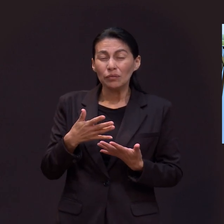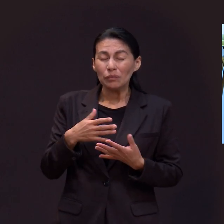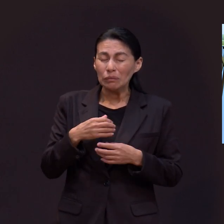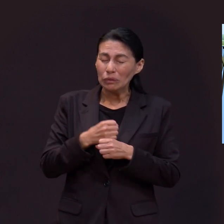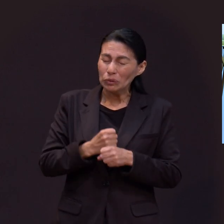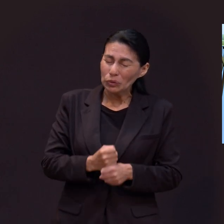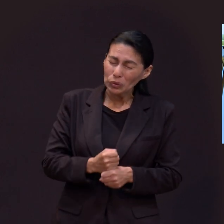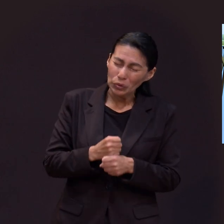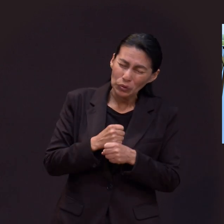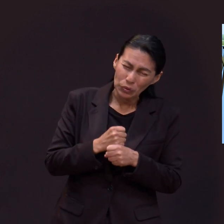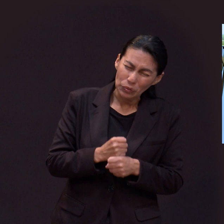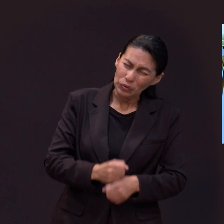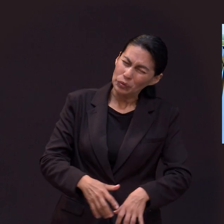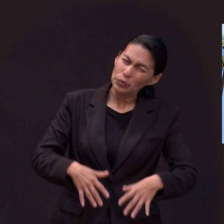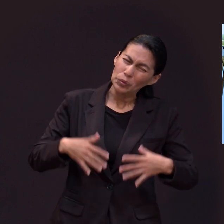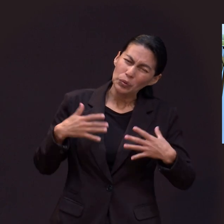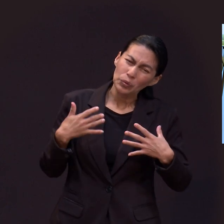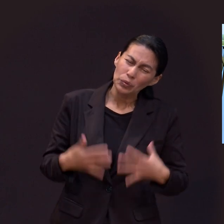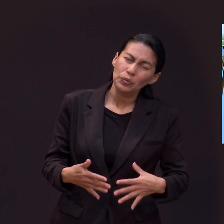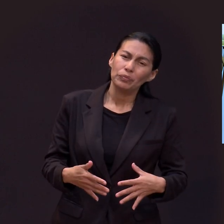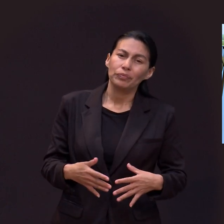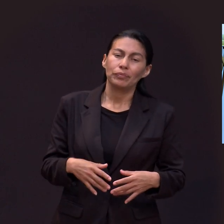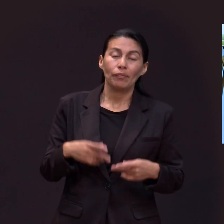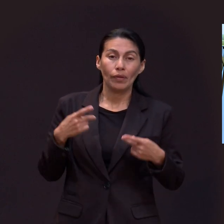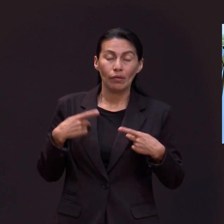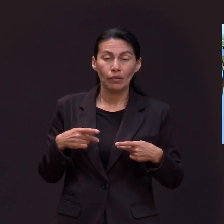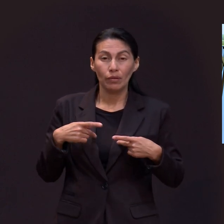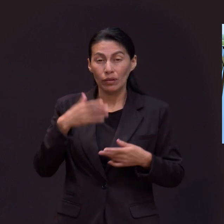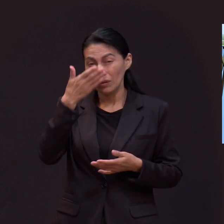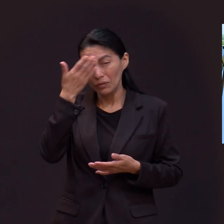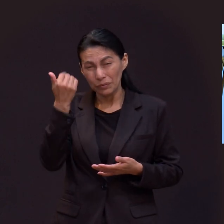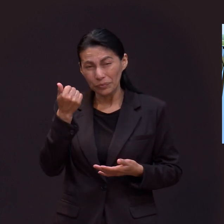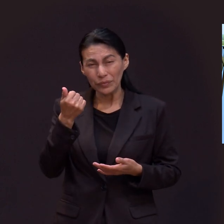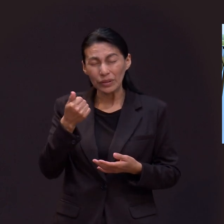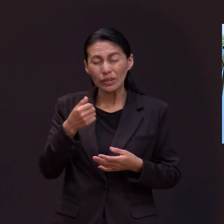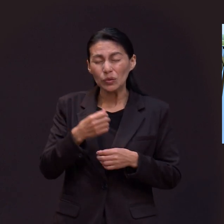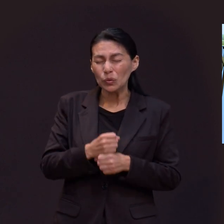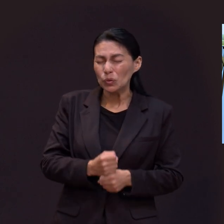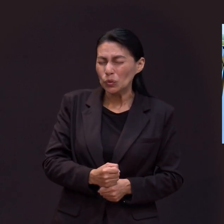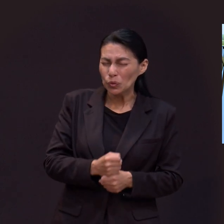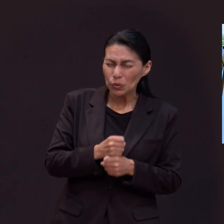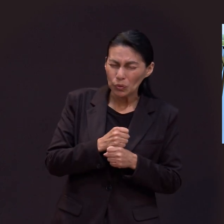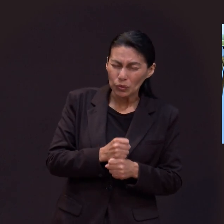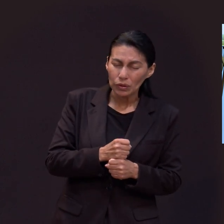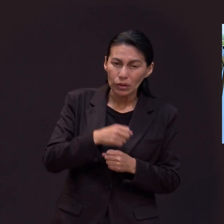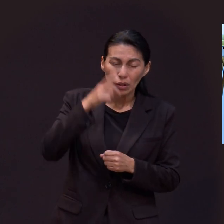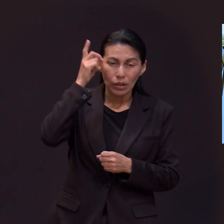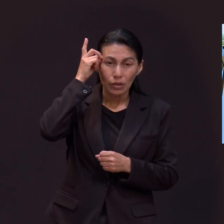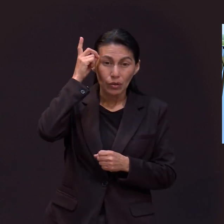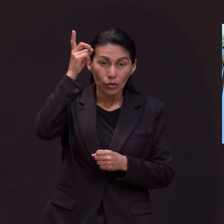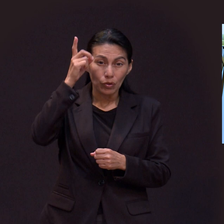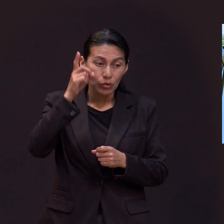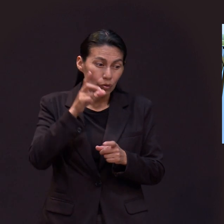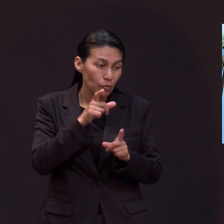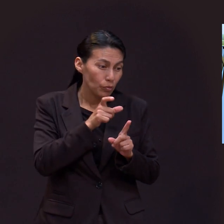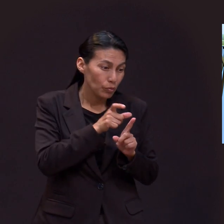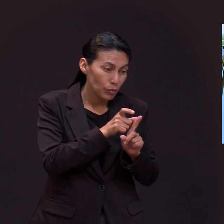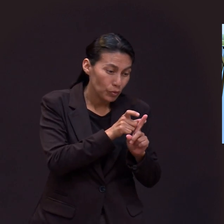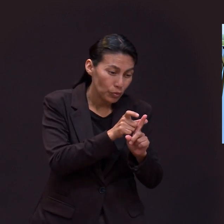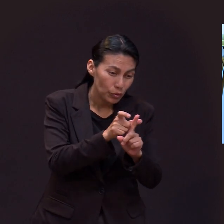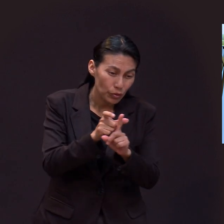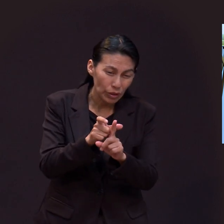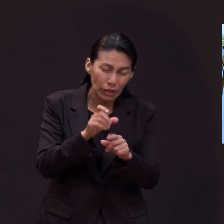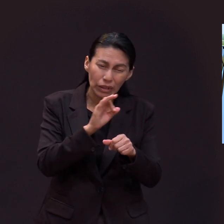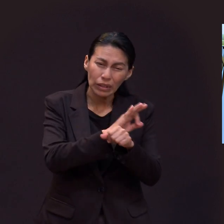y necesitamos orar que dios manifieste su gracia y protección para tanta gente